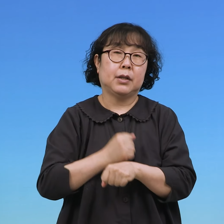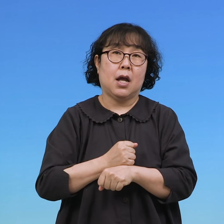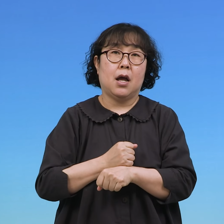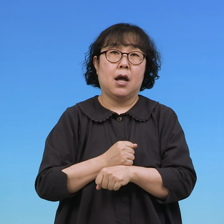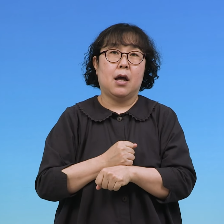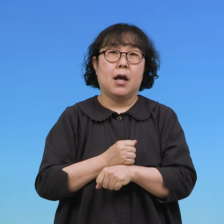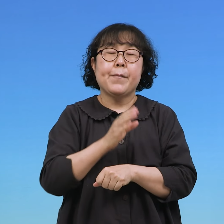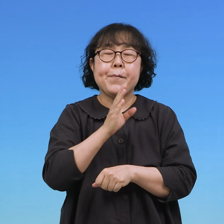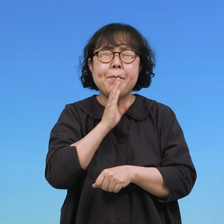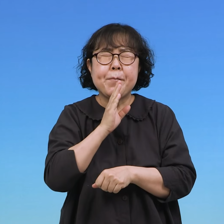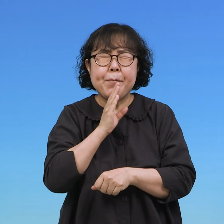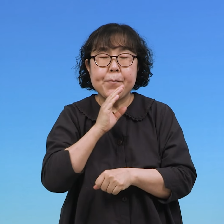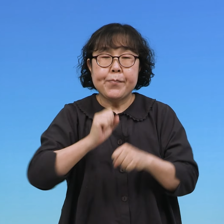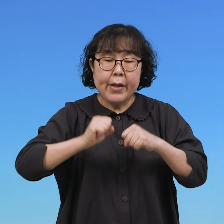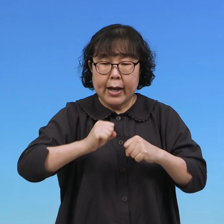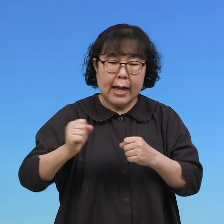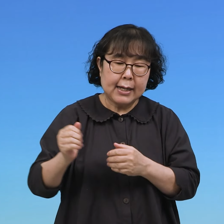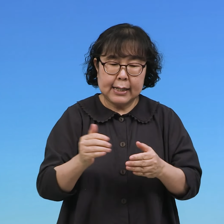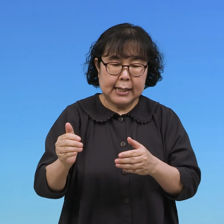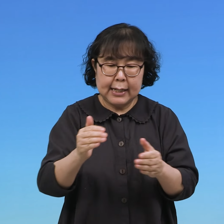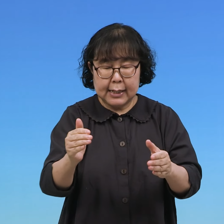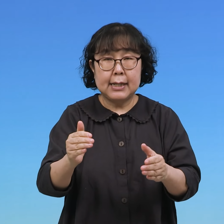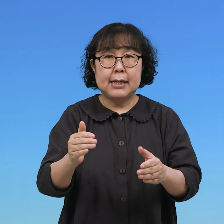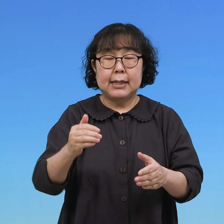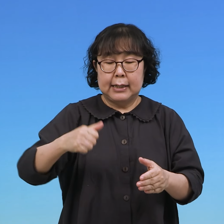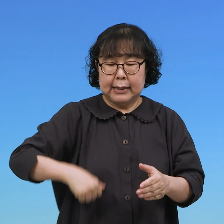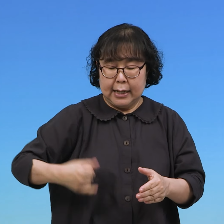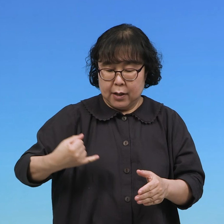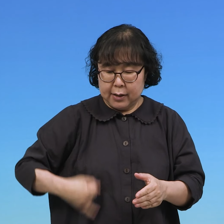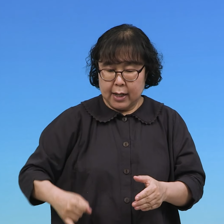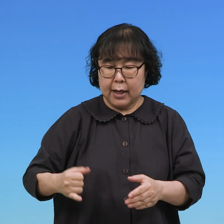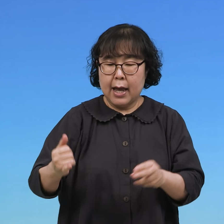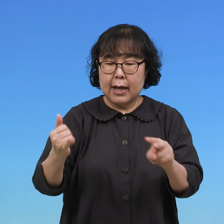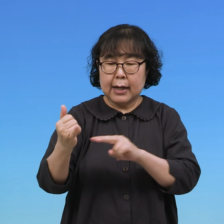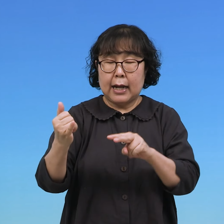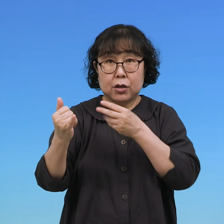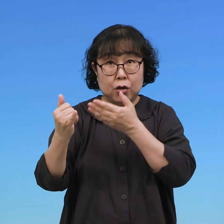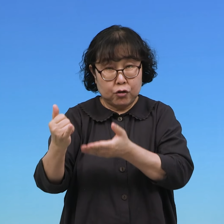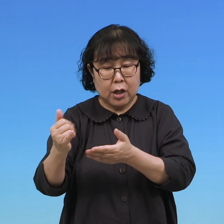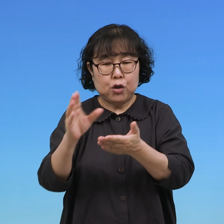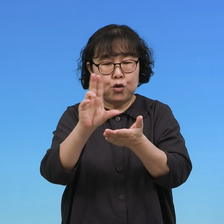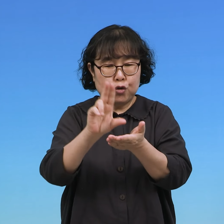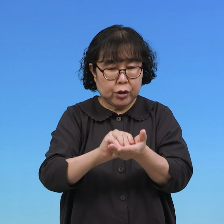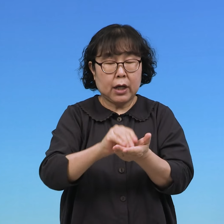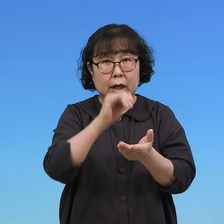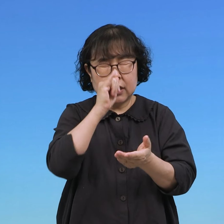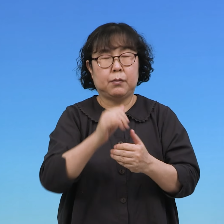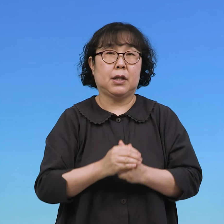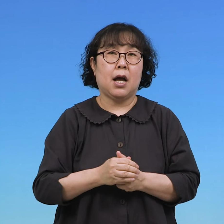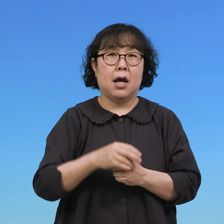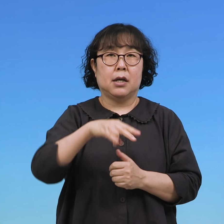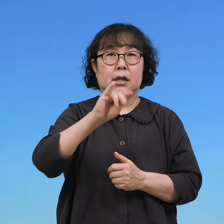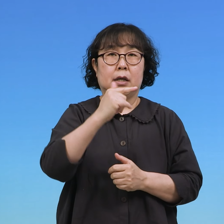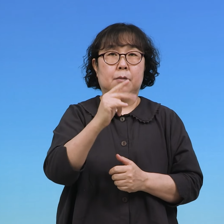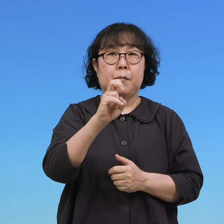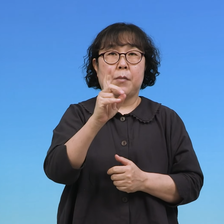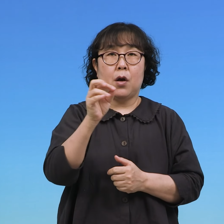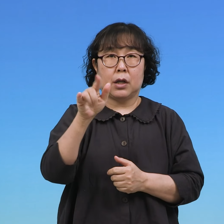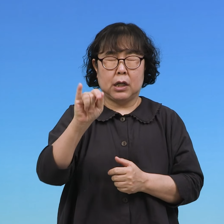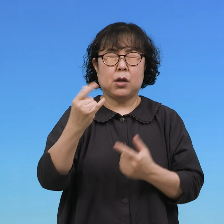마땅히 행할 길을 자녀들에게 가르치라는 그 숙제가 우리에게 주어져 있습니다. 신명기 31장